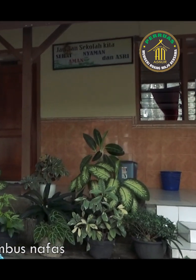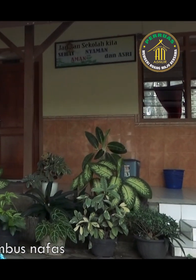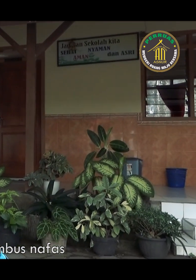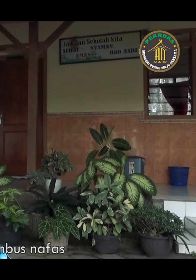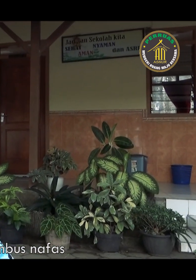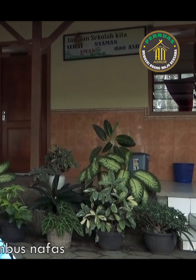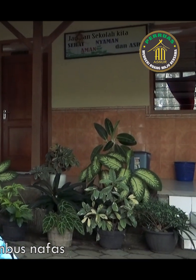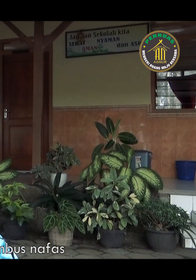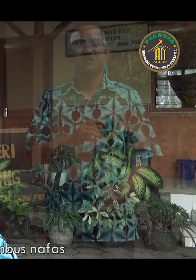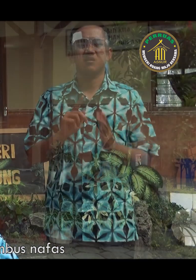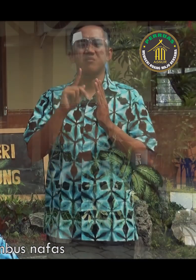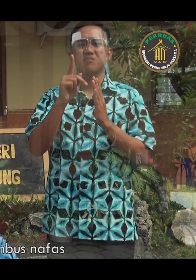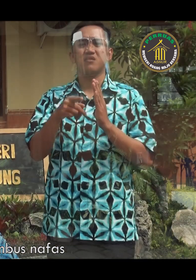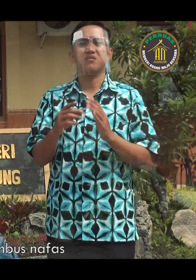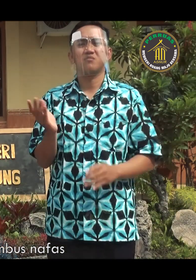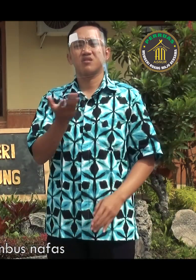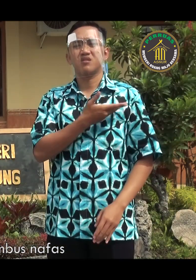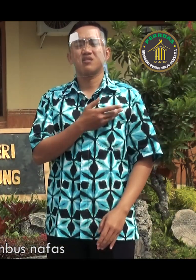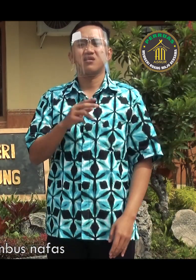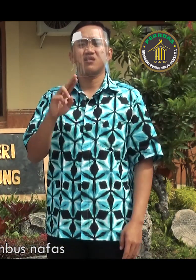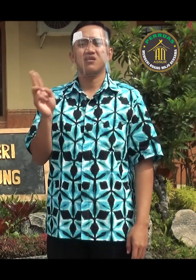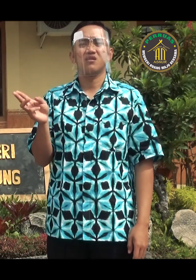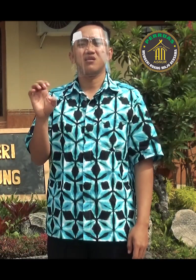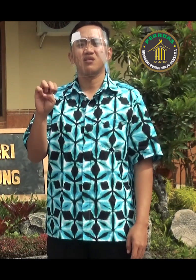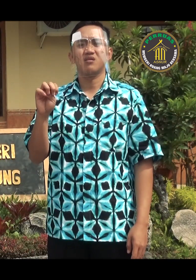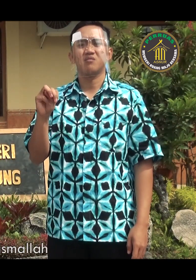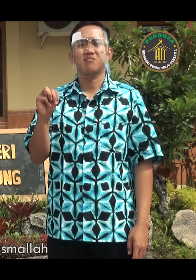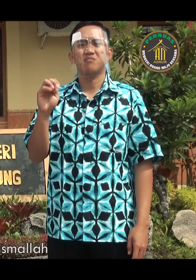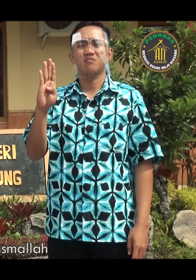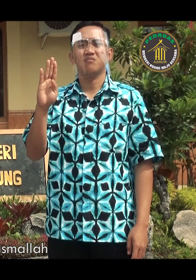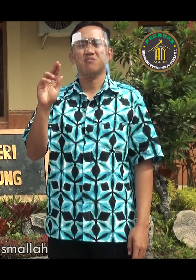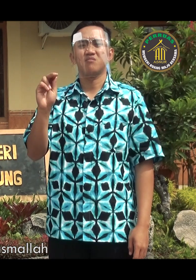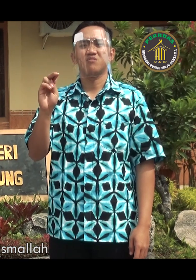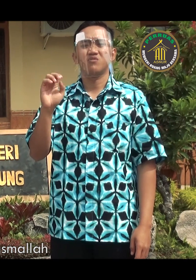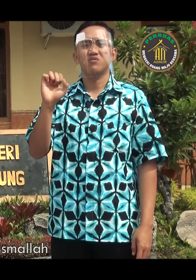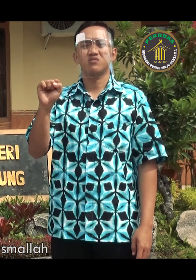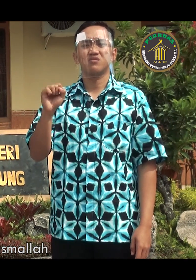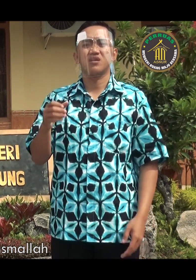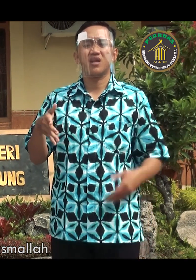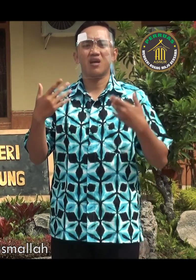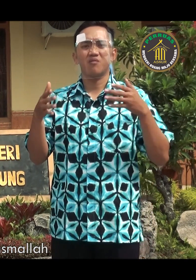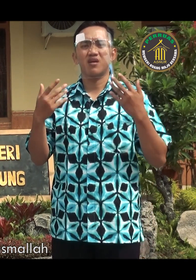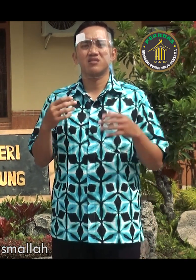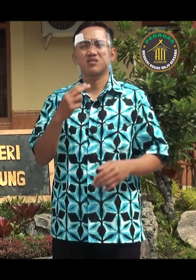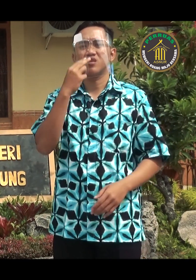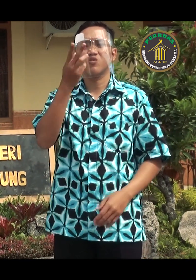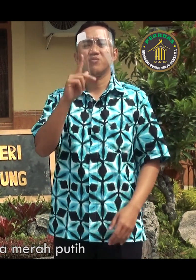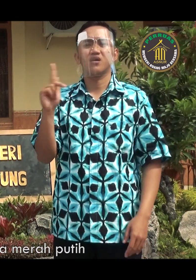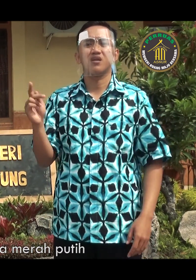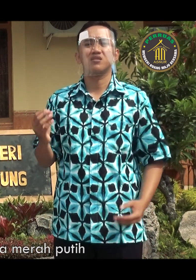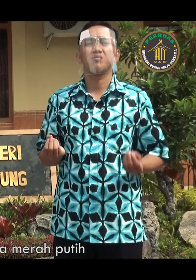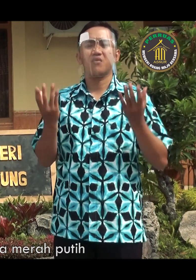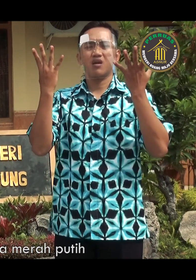Wahai sang pemilik hembus nafas, tiupkan semangat basmalah,